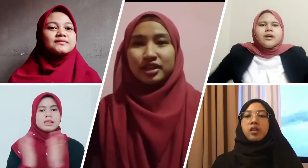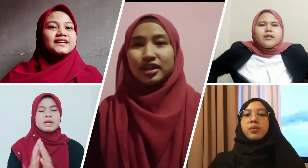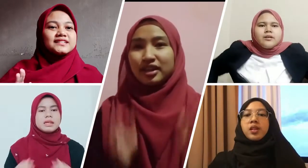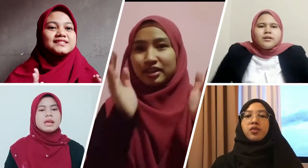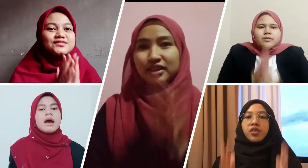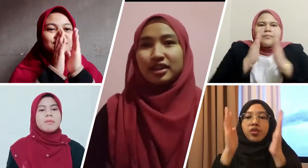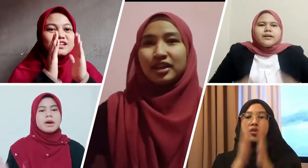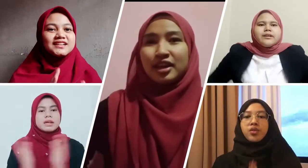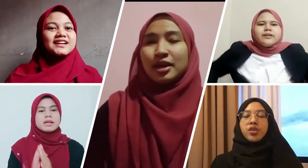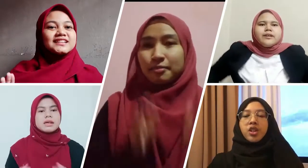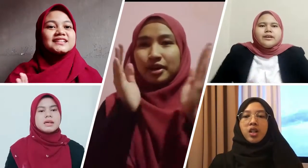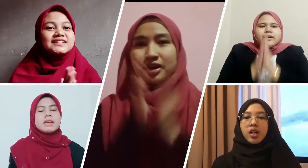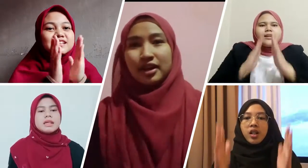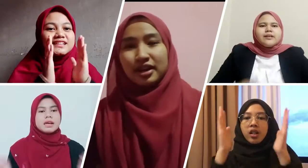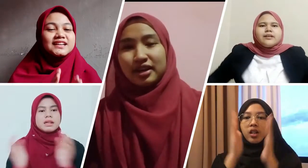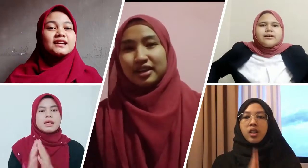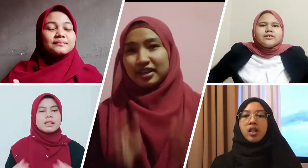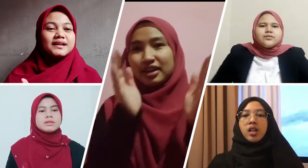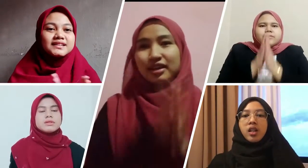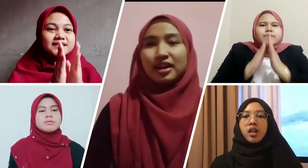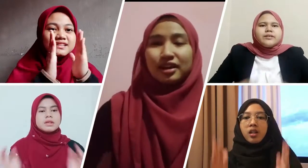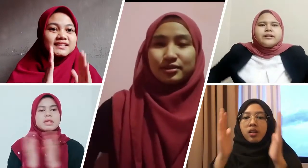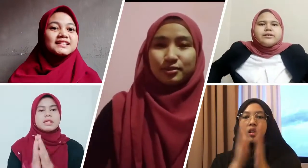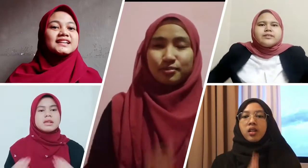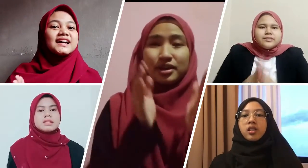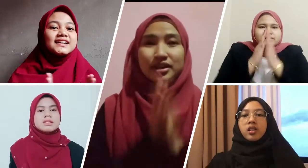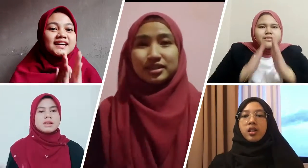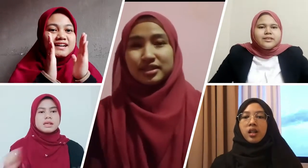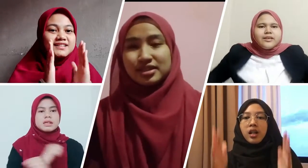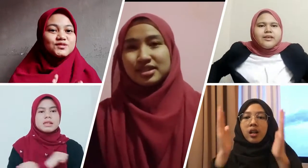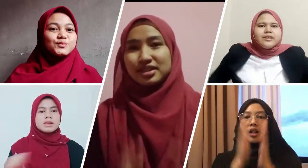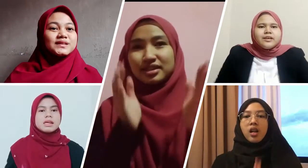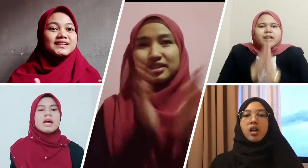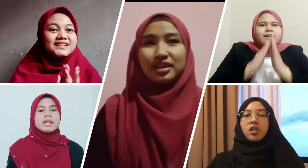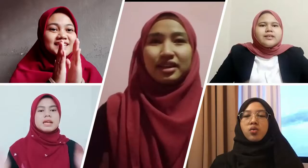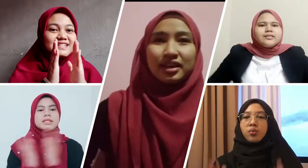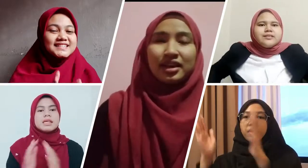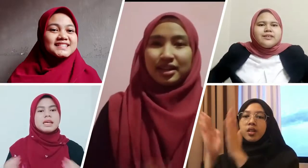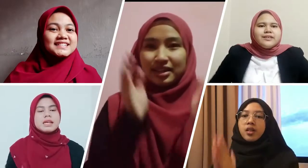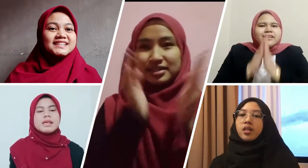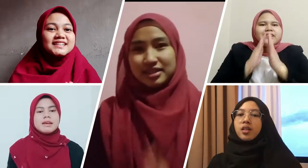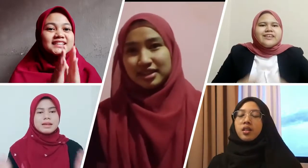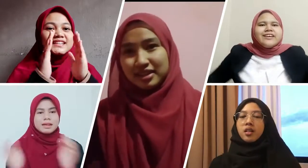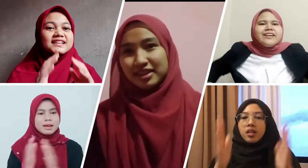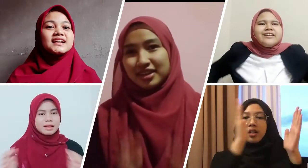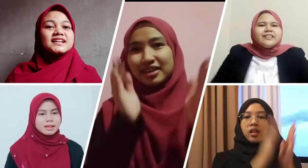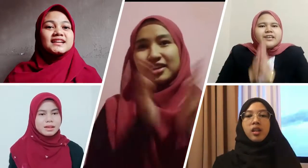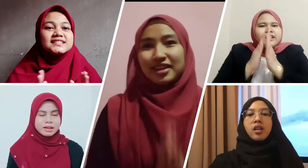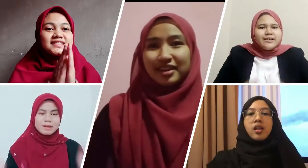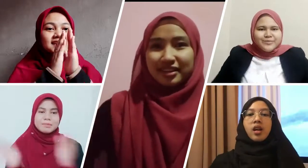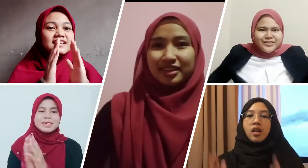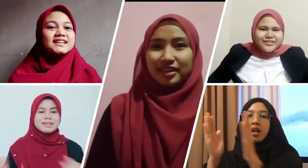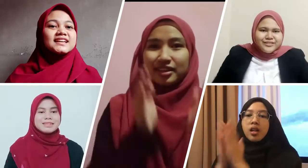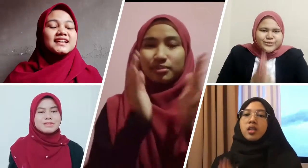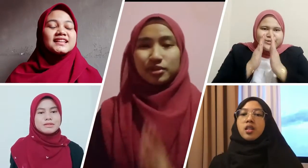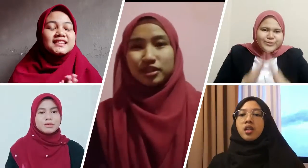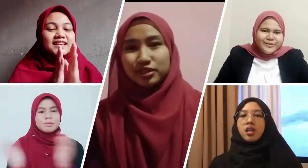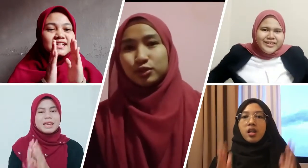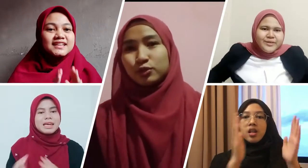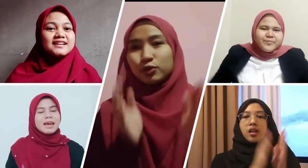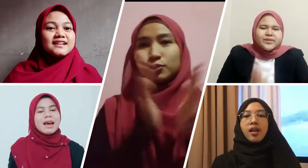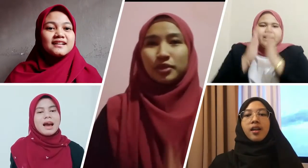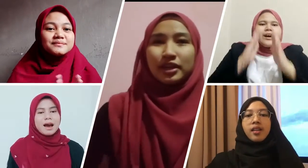virus durjana ini, maka hilanglah sumber rezeki. Nasi kian